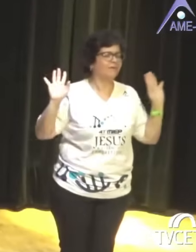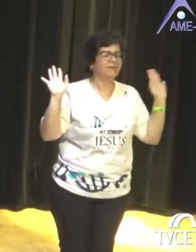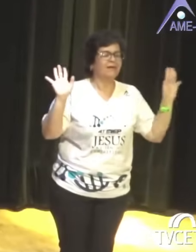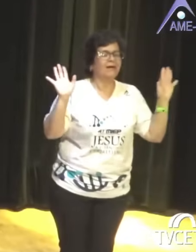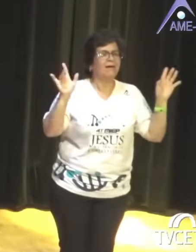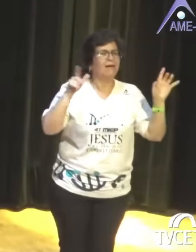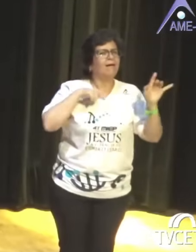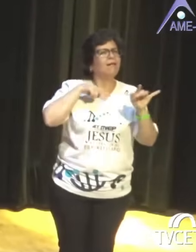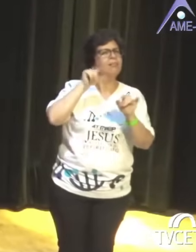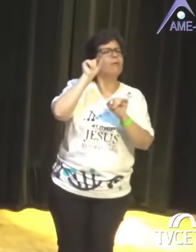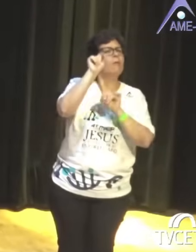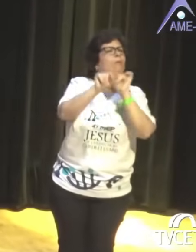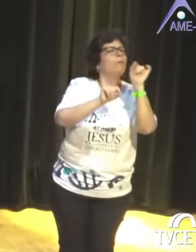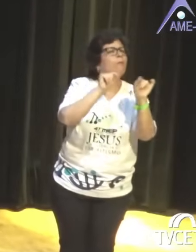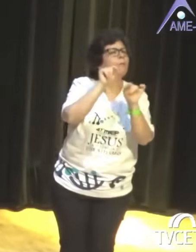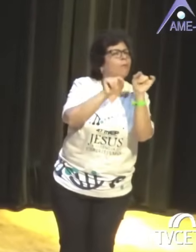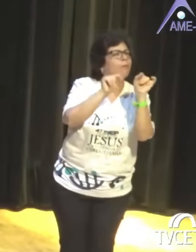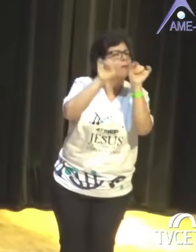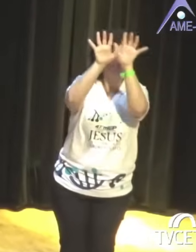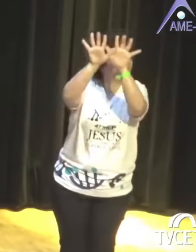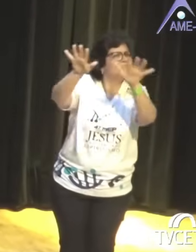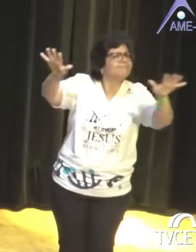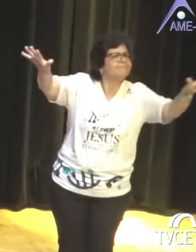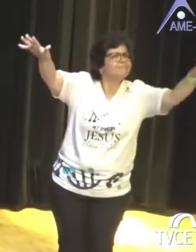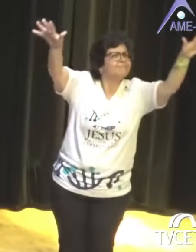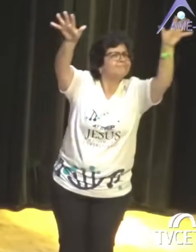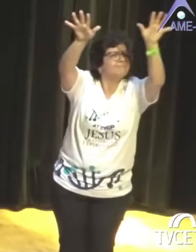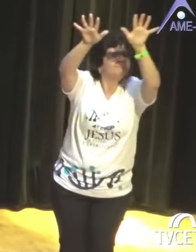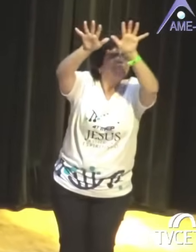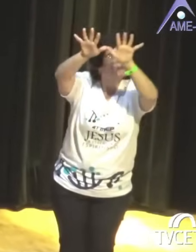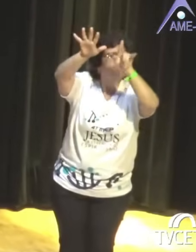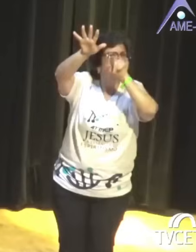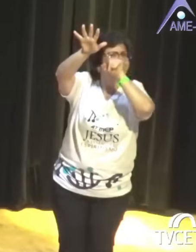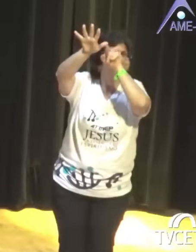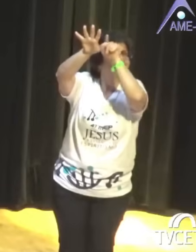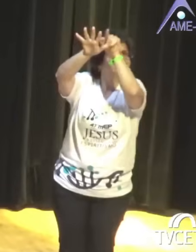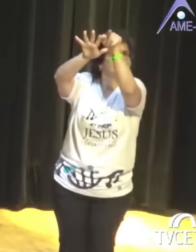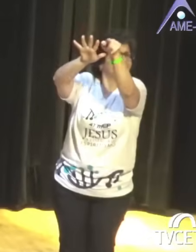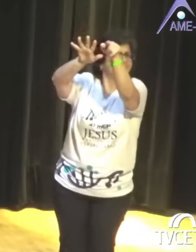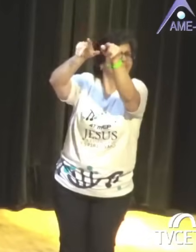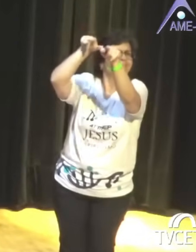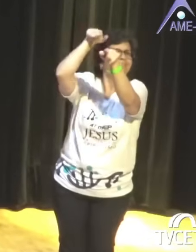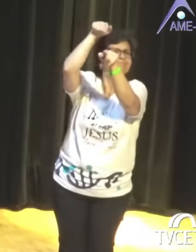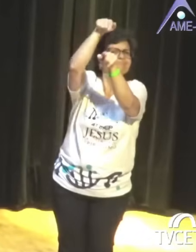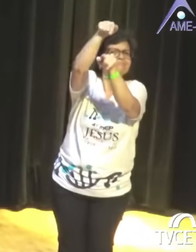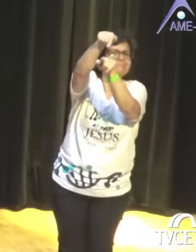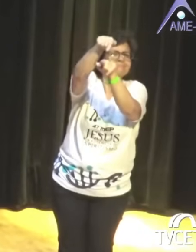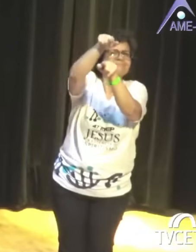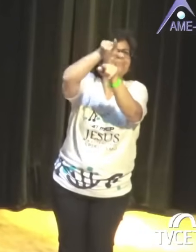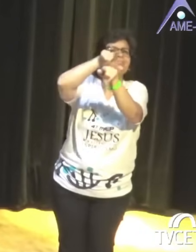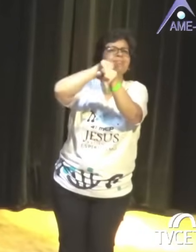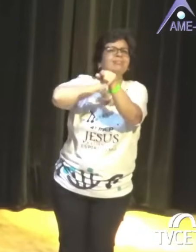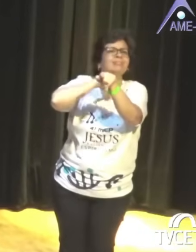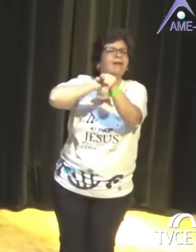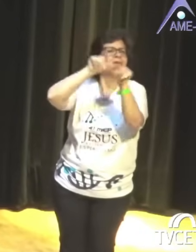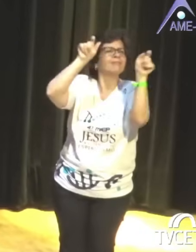que é curioso nesse espaço é que nesse espaço